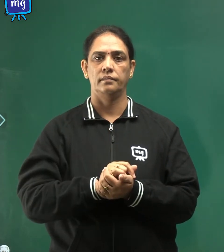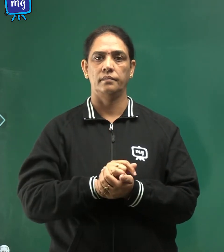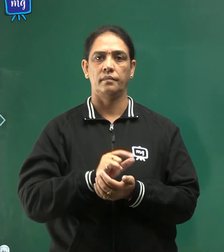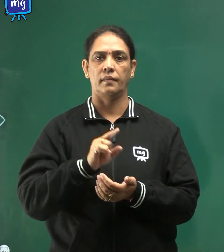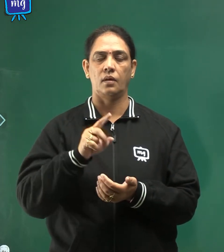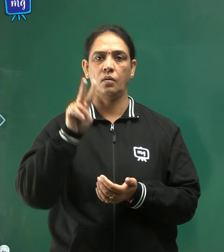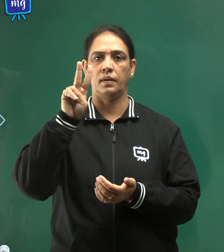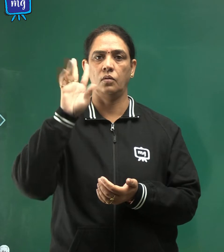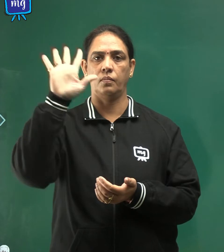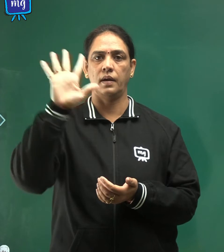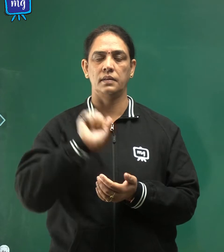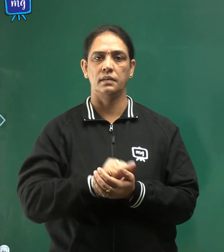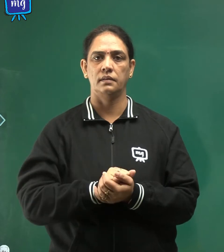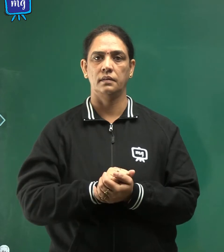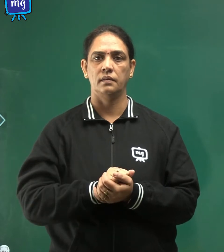25,